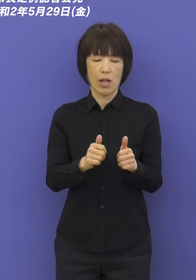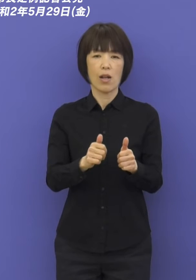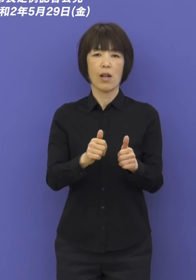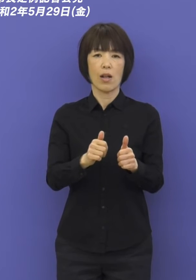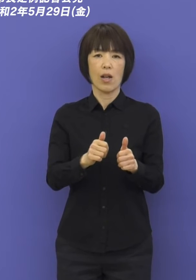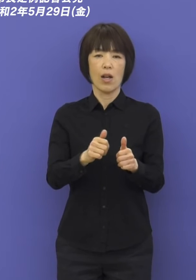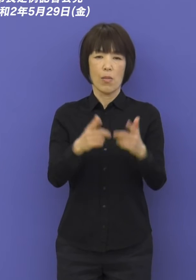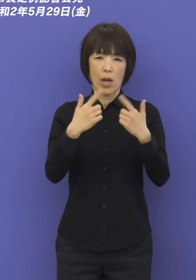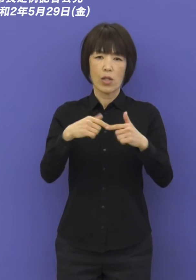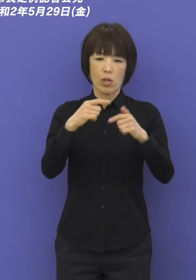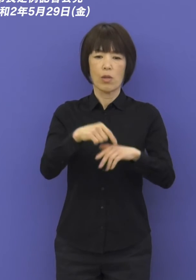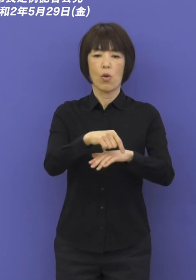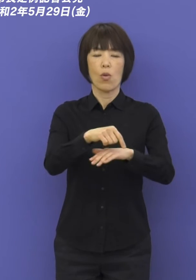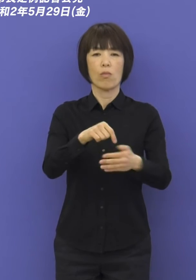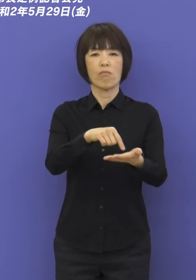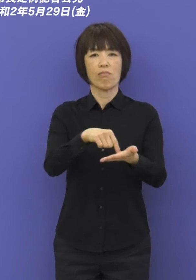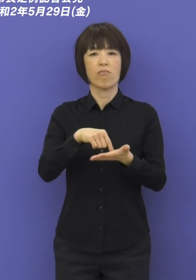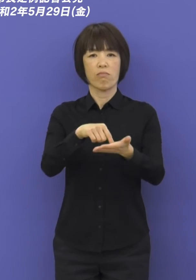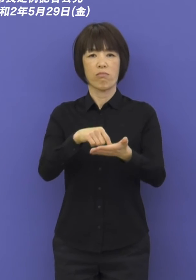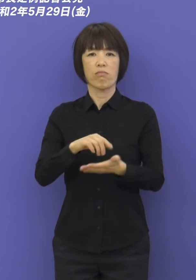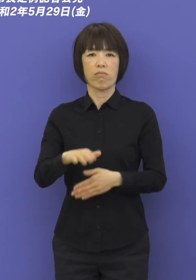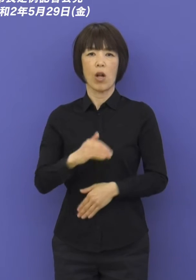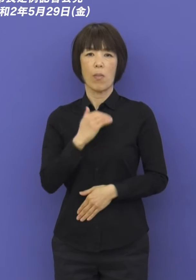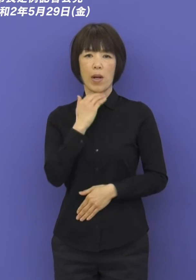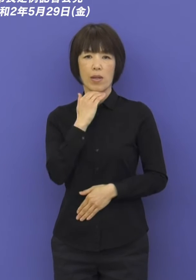で随時受け付けています。